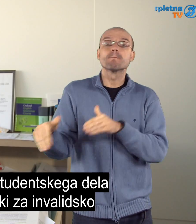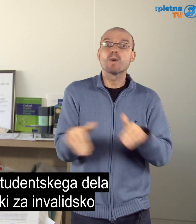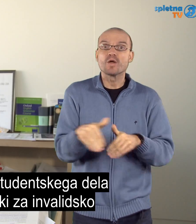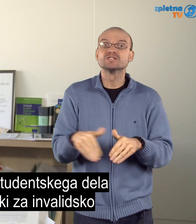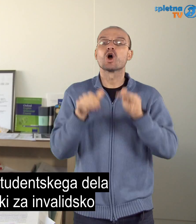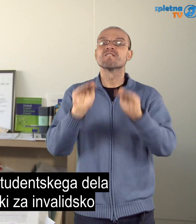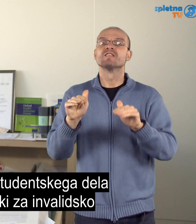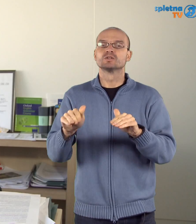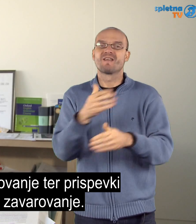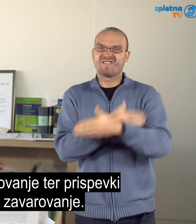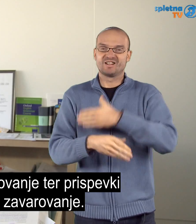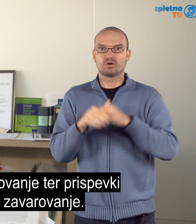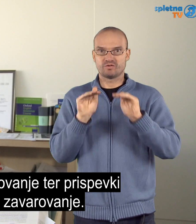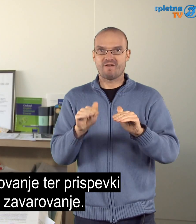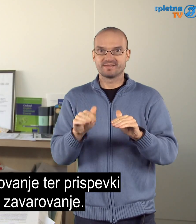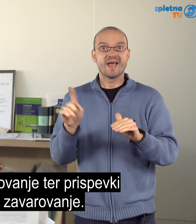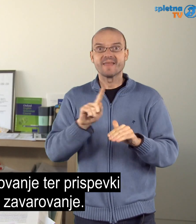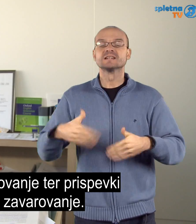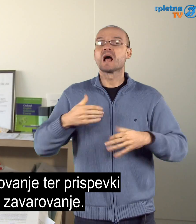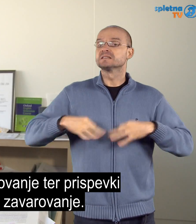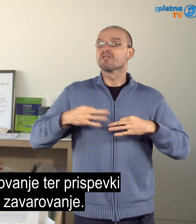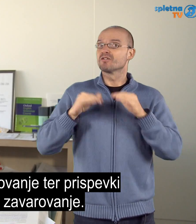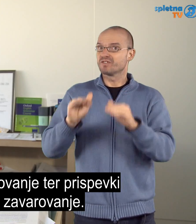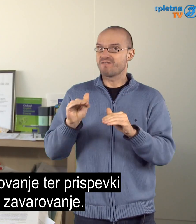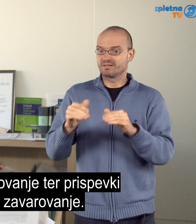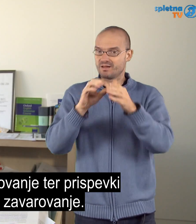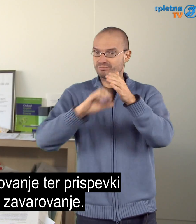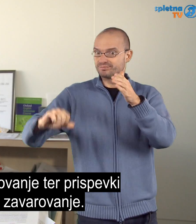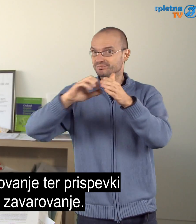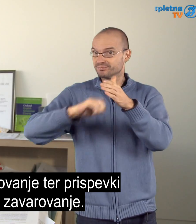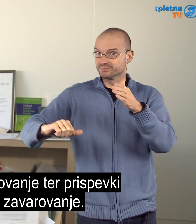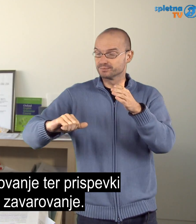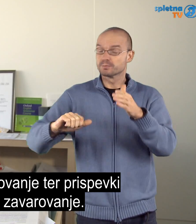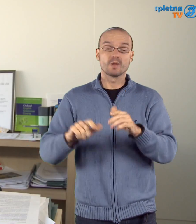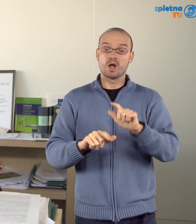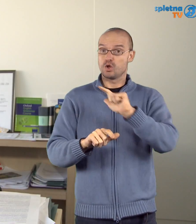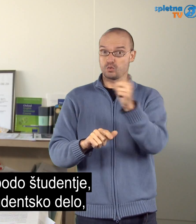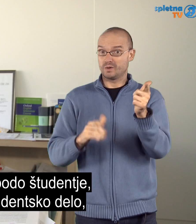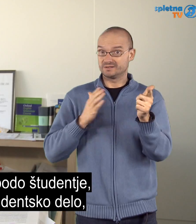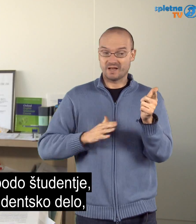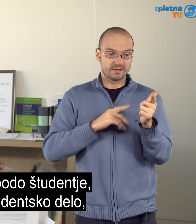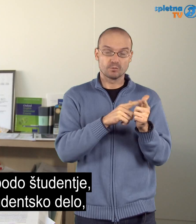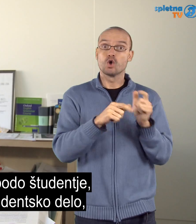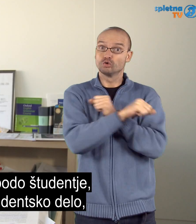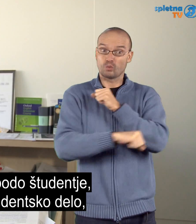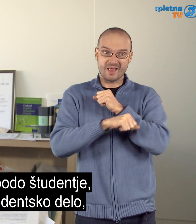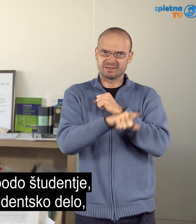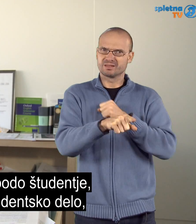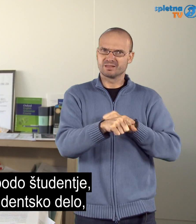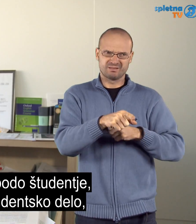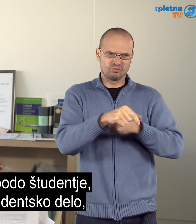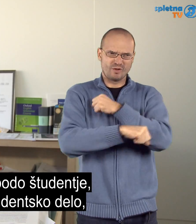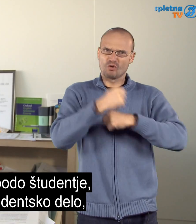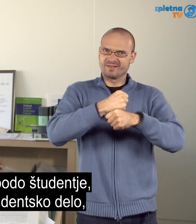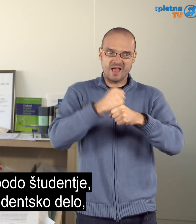invalidsko zavarovanje ter prispevki za zdravstveno zavarovanje in na drugi strani bodo študentje, ki opravljajo študentsko delo,